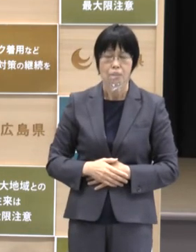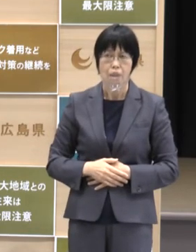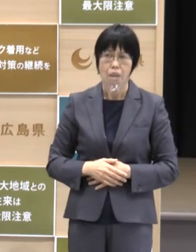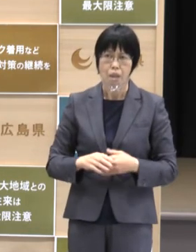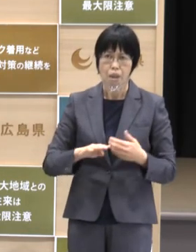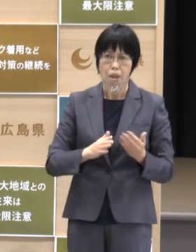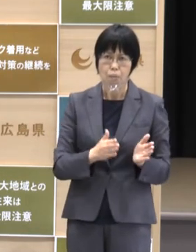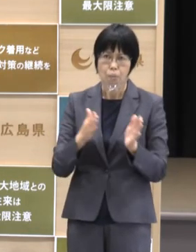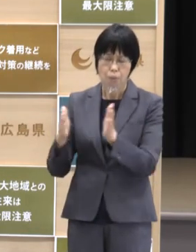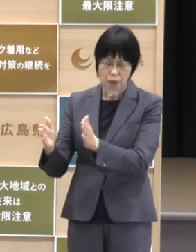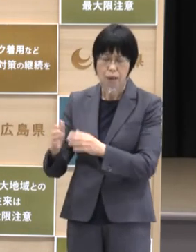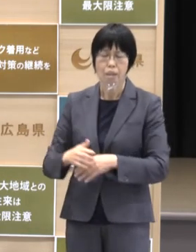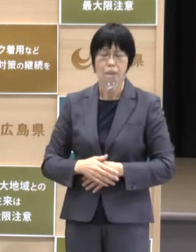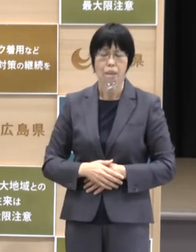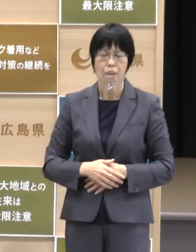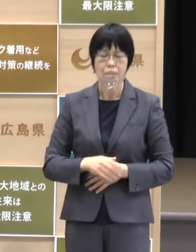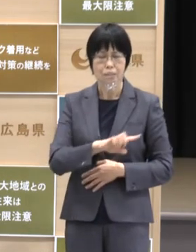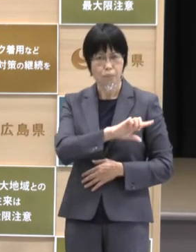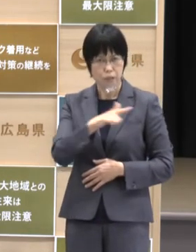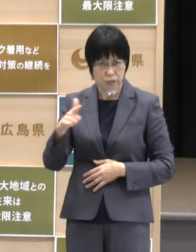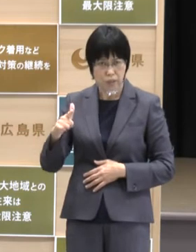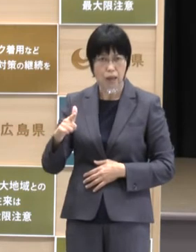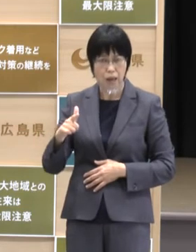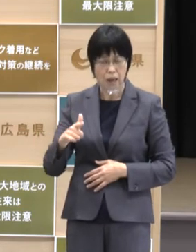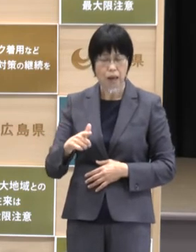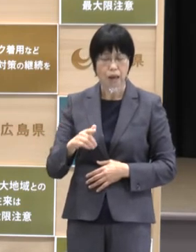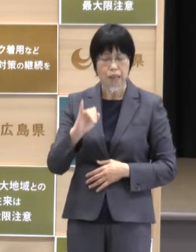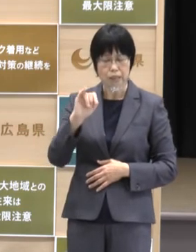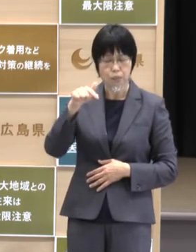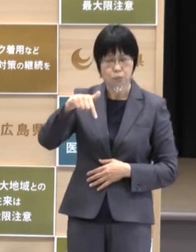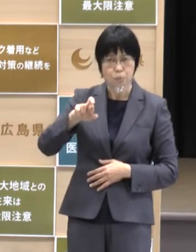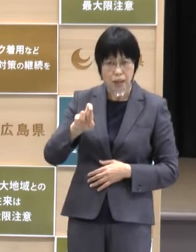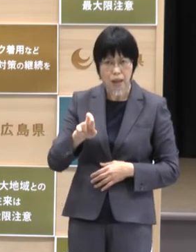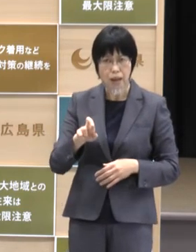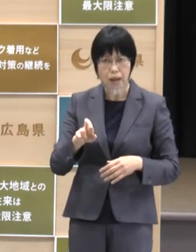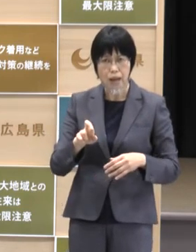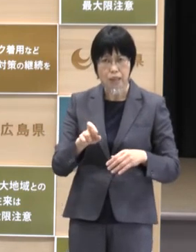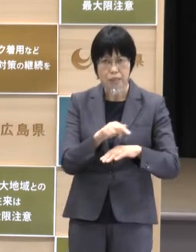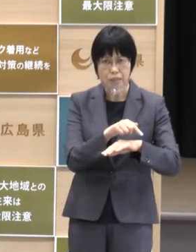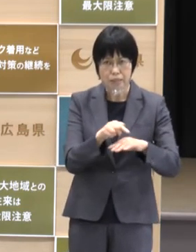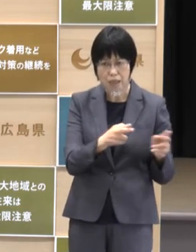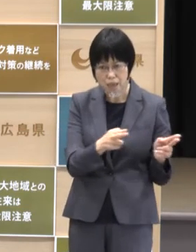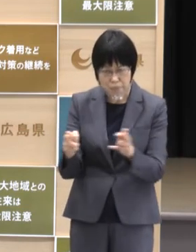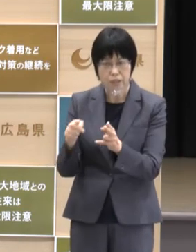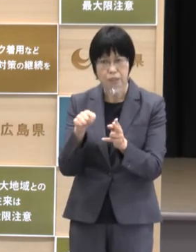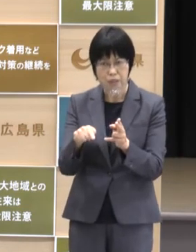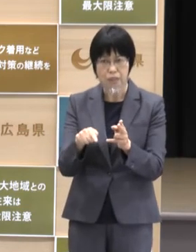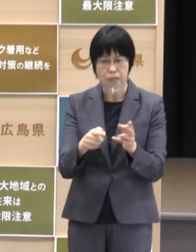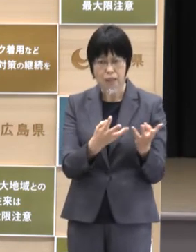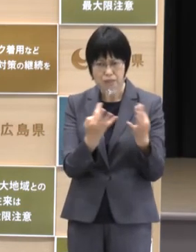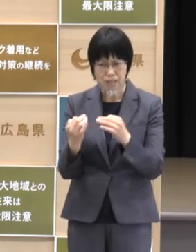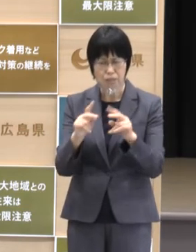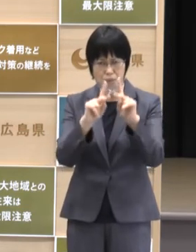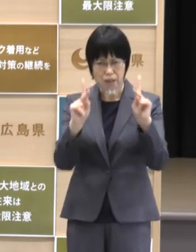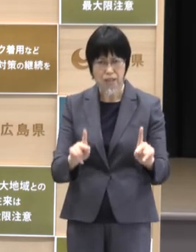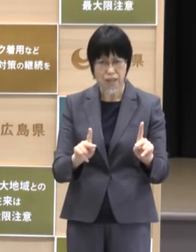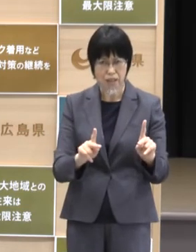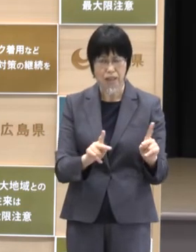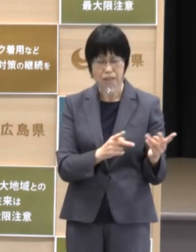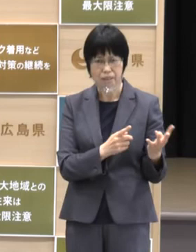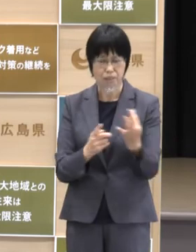あとはもちろんさまざまなインフラ整備、こういったことも引き続き多くの課題があります